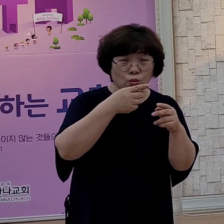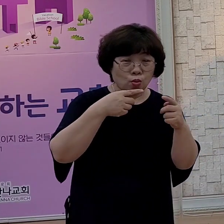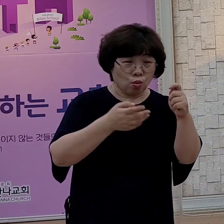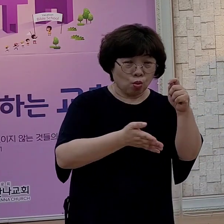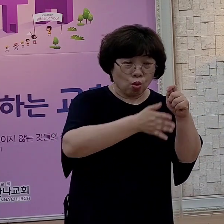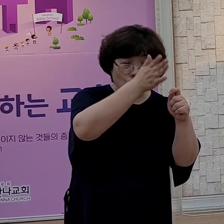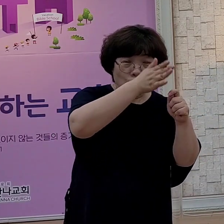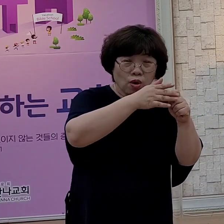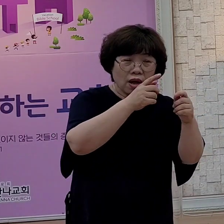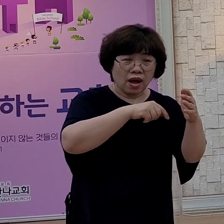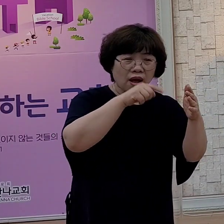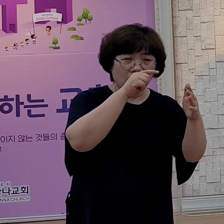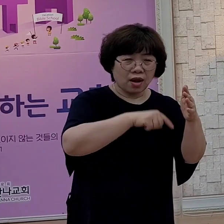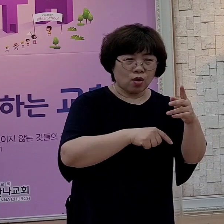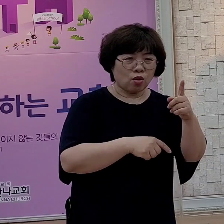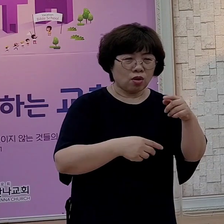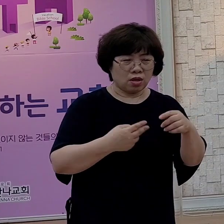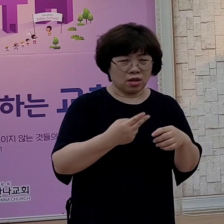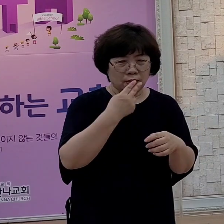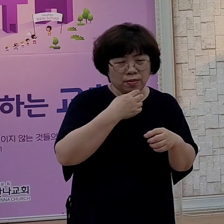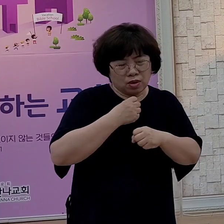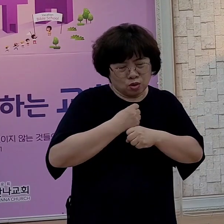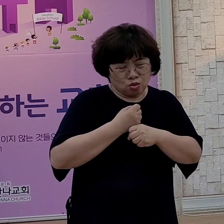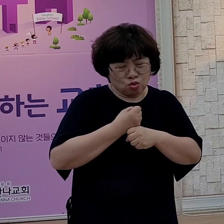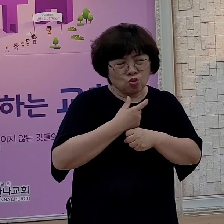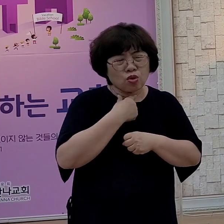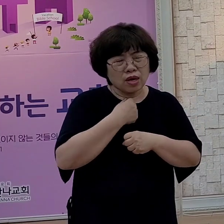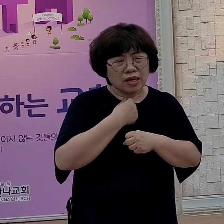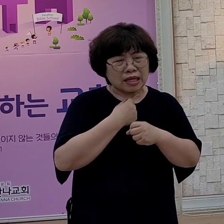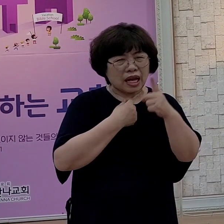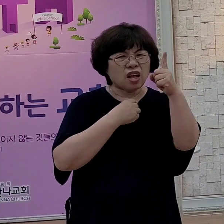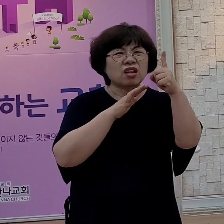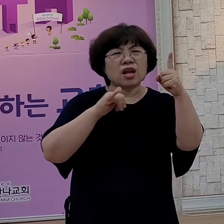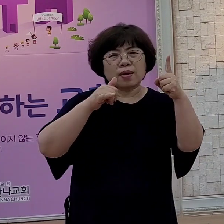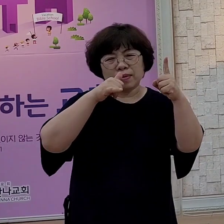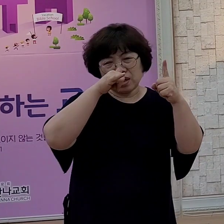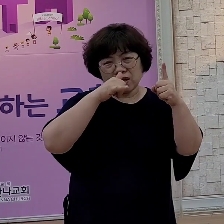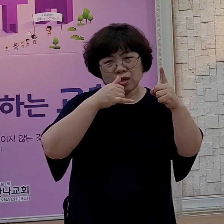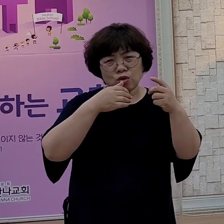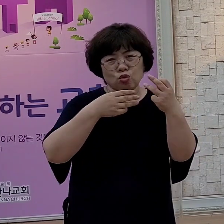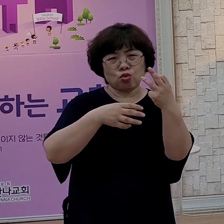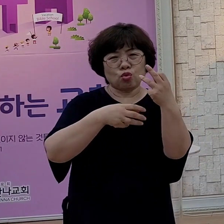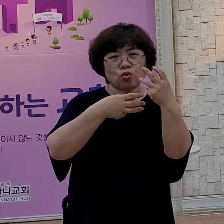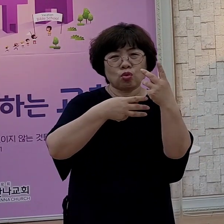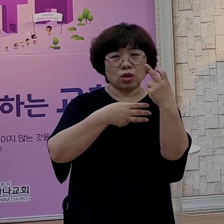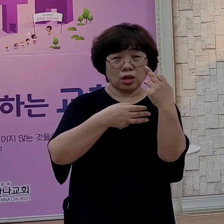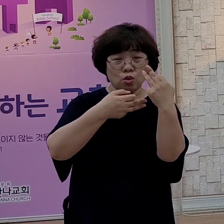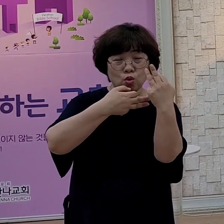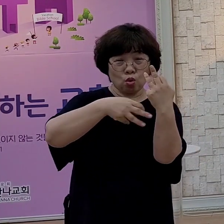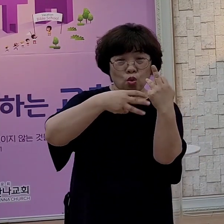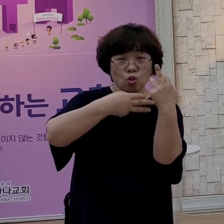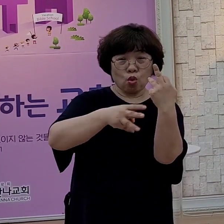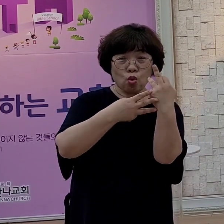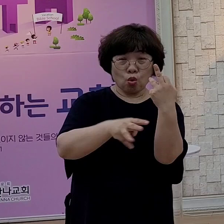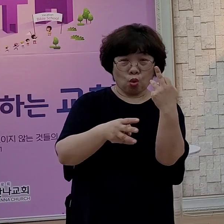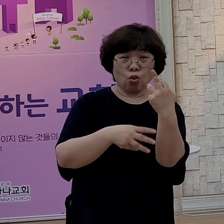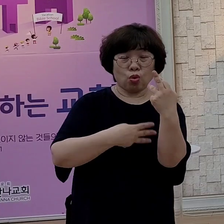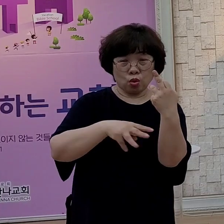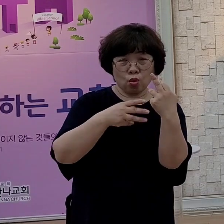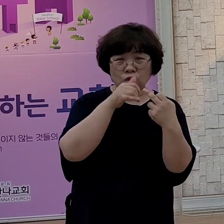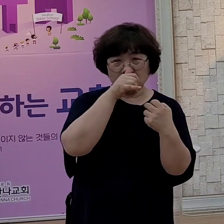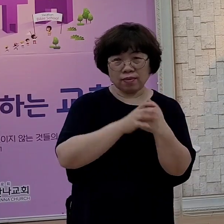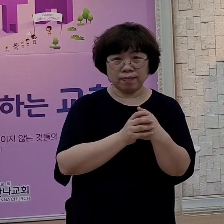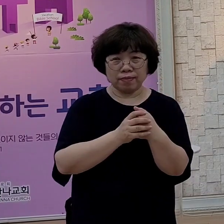사람이 한 사람이 있었어요. 누구입니까? 롯이죠. 그